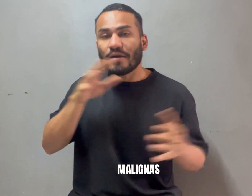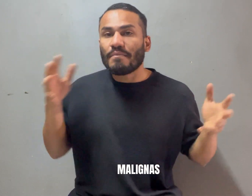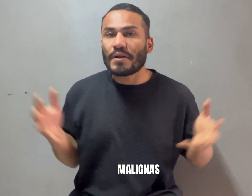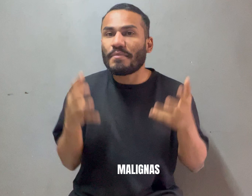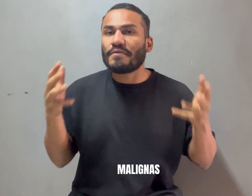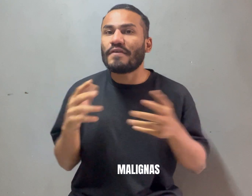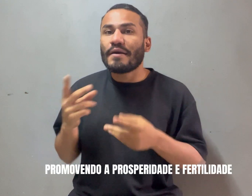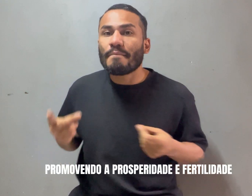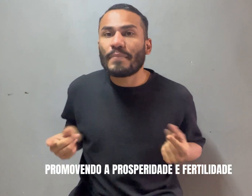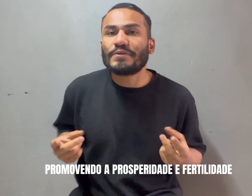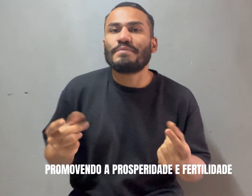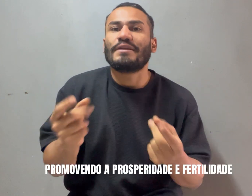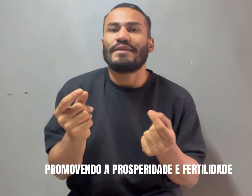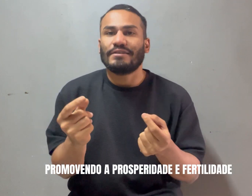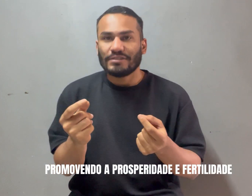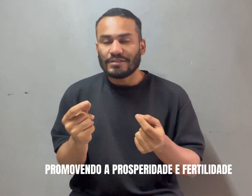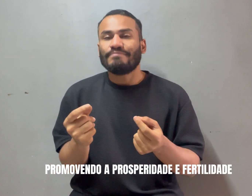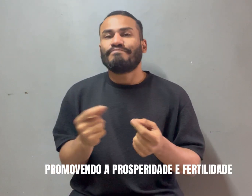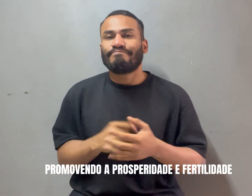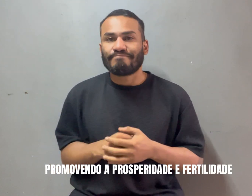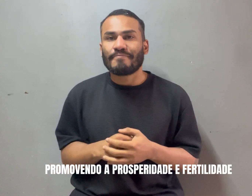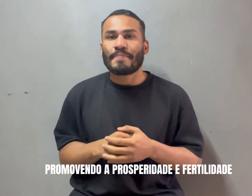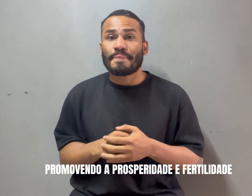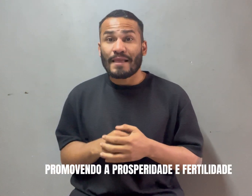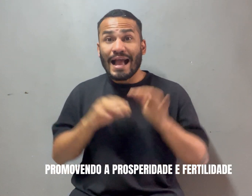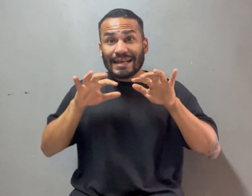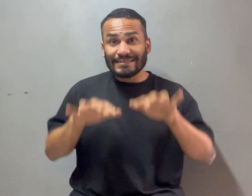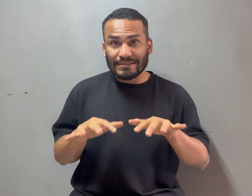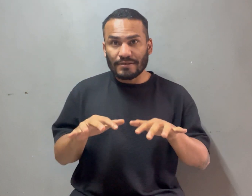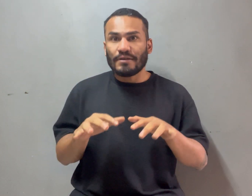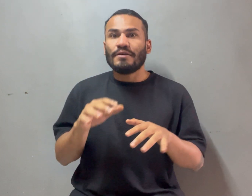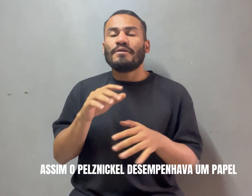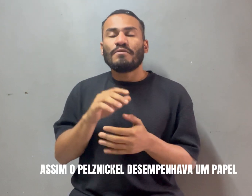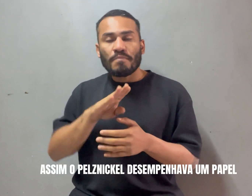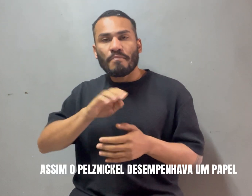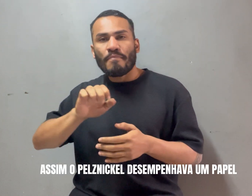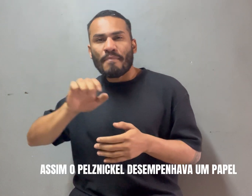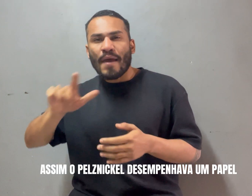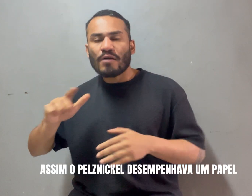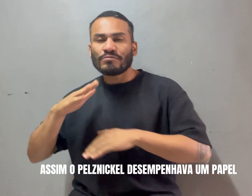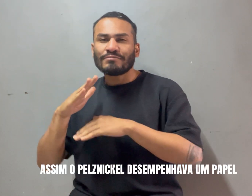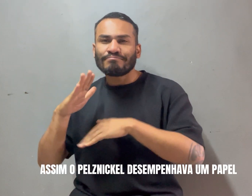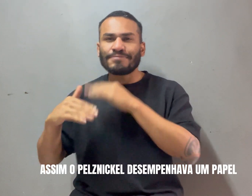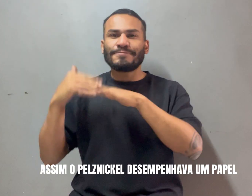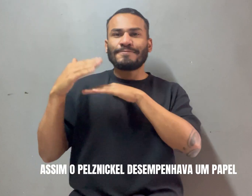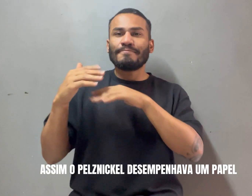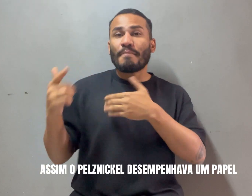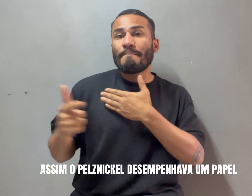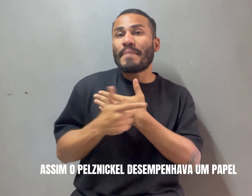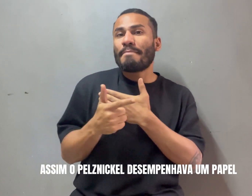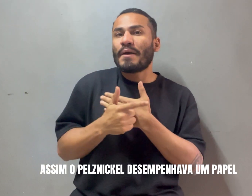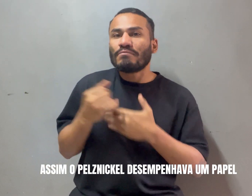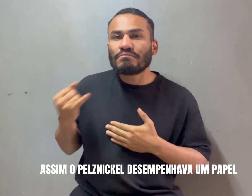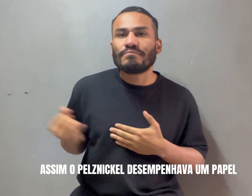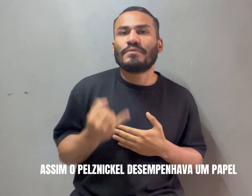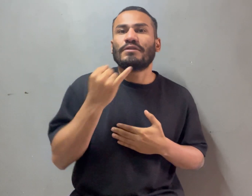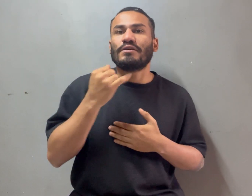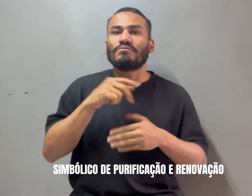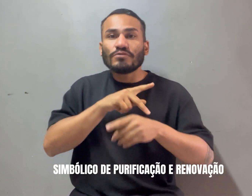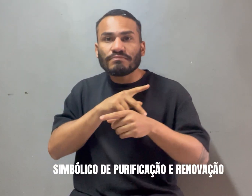malignas, promovendo a prosperidade e fertilidade. Assim, o Pelsníquel desempenhava um papel simbólico